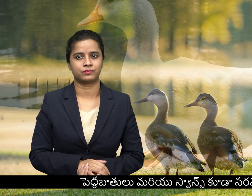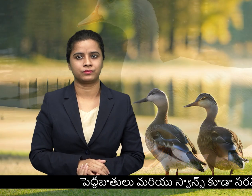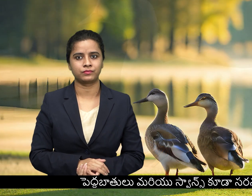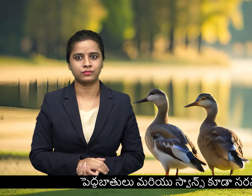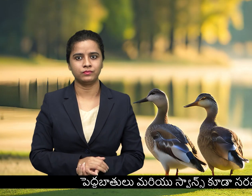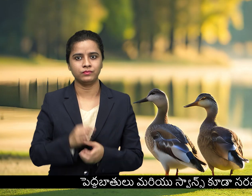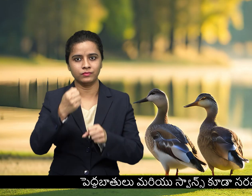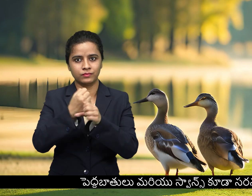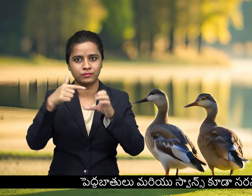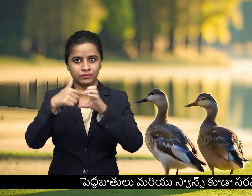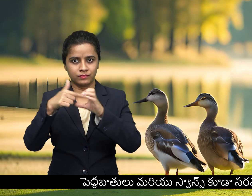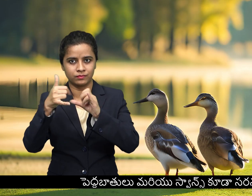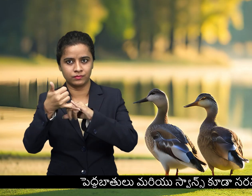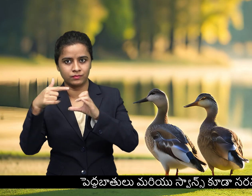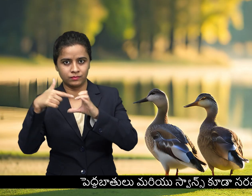పెద్ద బాతులు